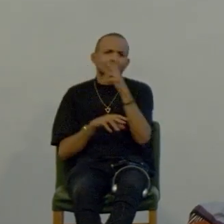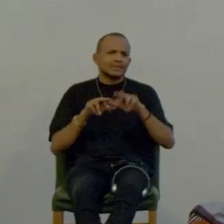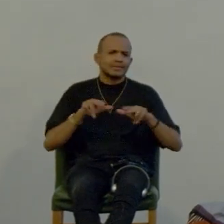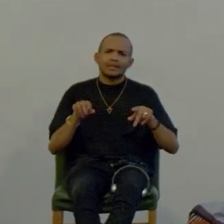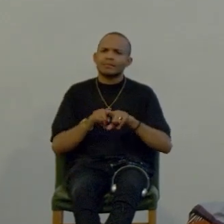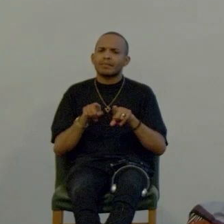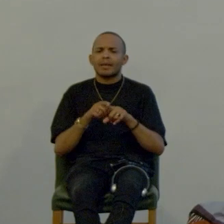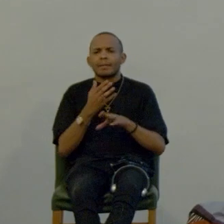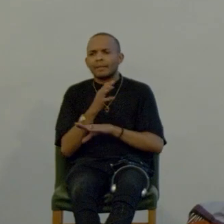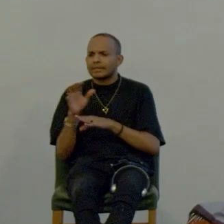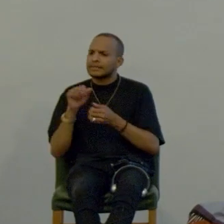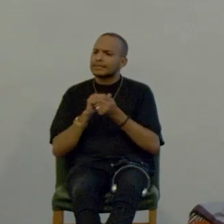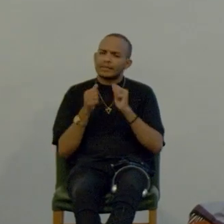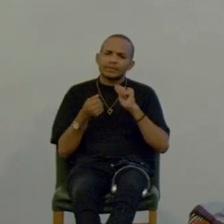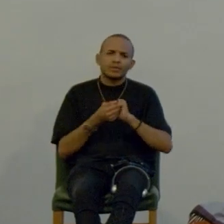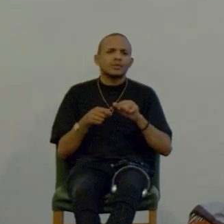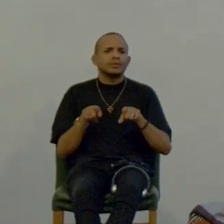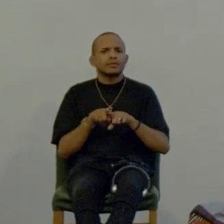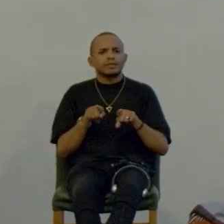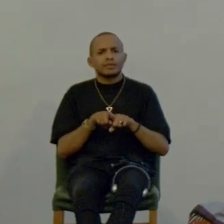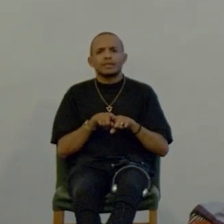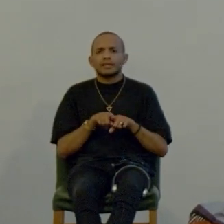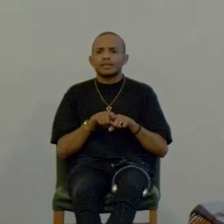plantas domesticadas, plantas selvagens cultivadas também,